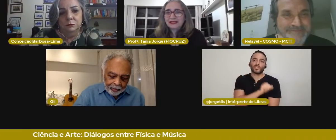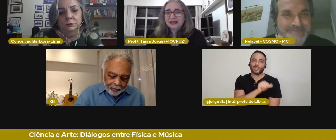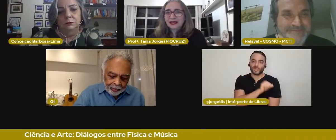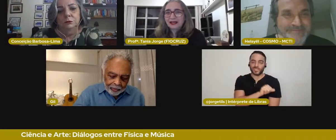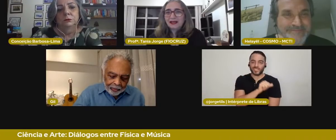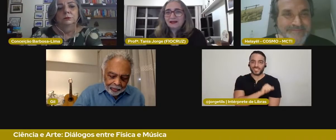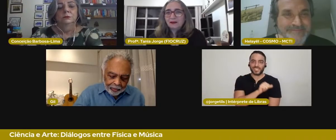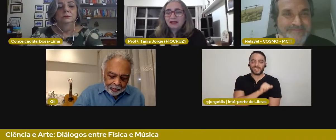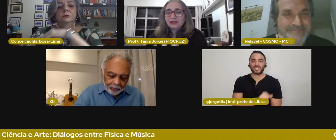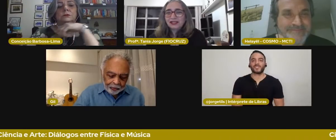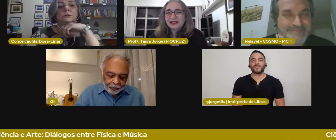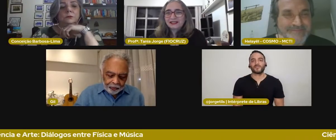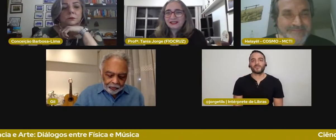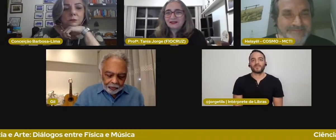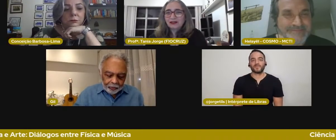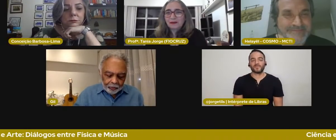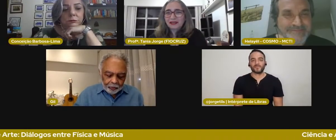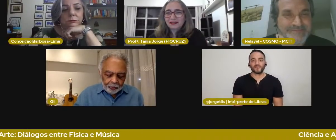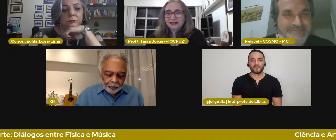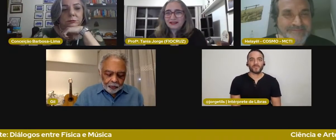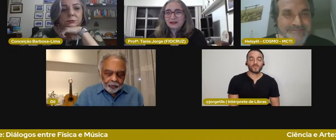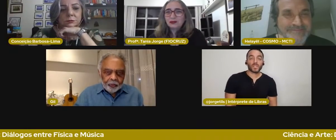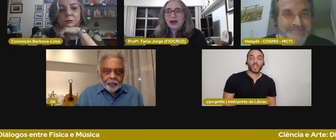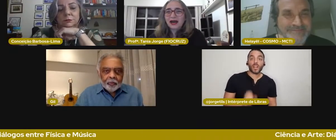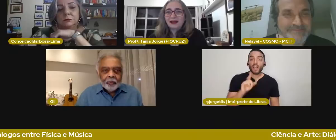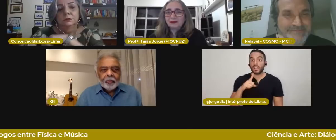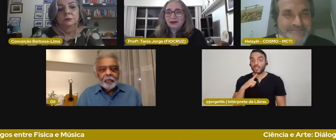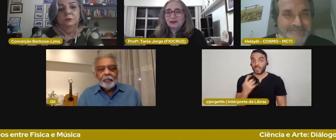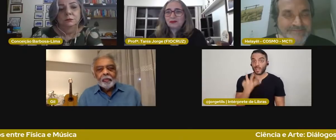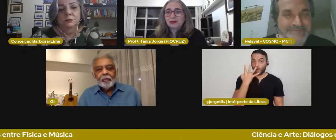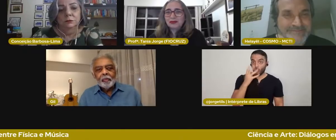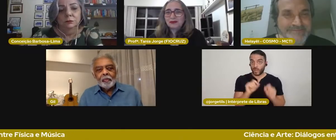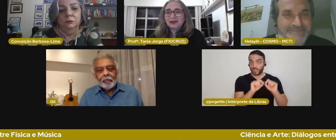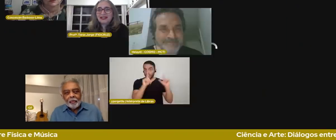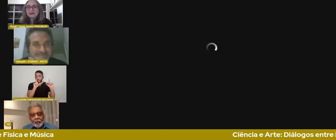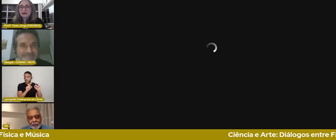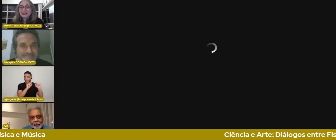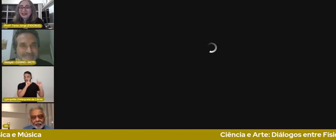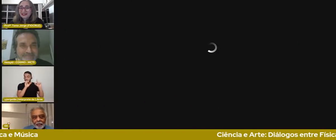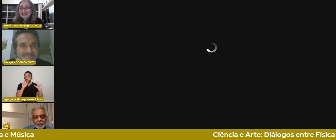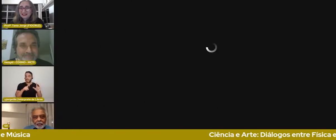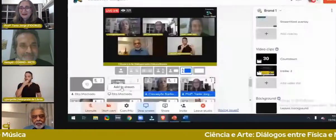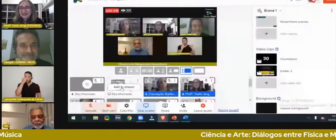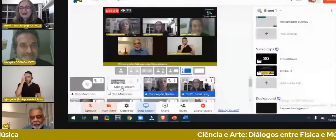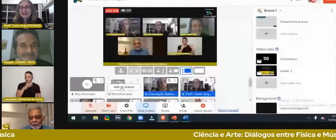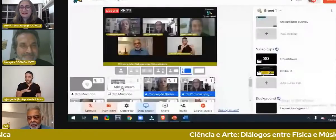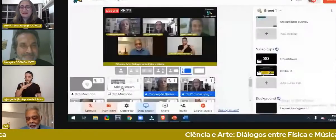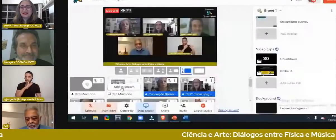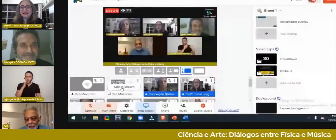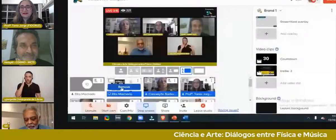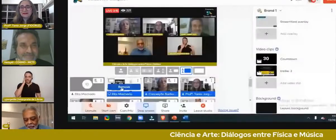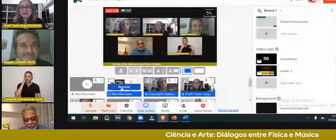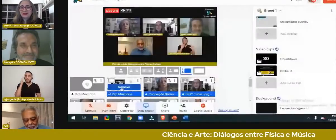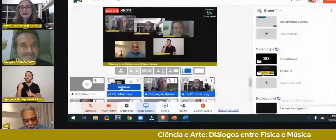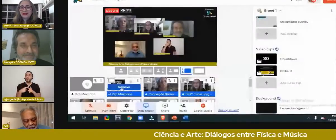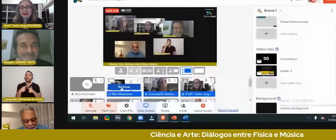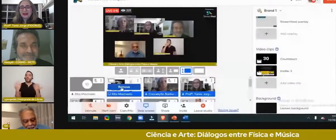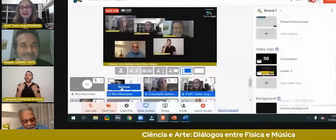para passar 4 slidezinhos só para situar o nosso público de por que a gente está fazendo esse